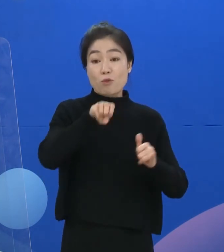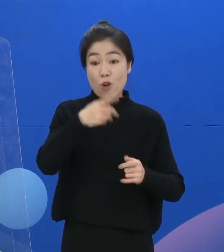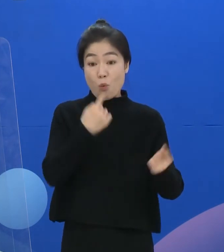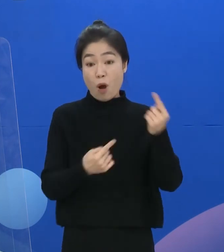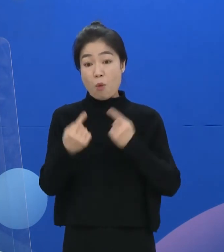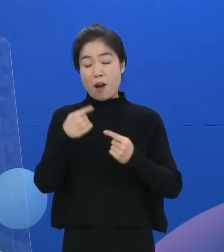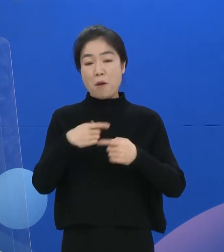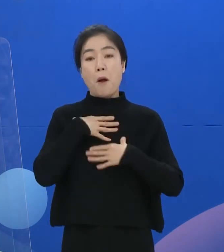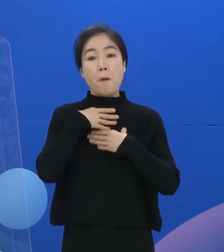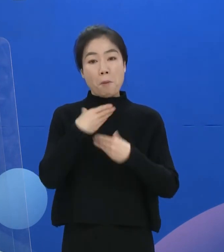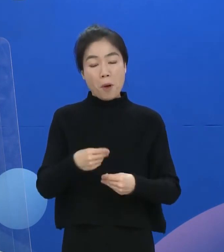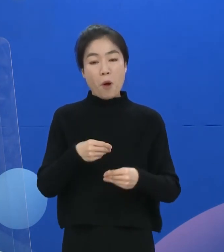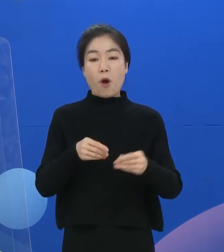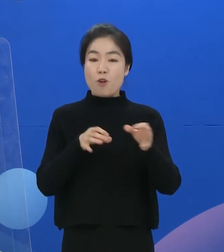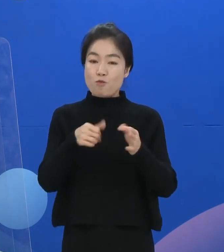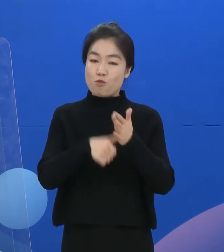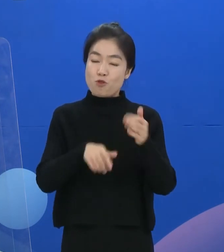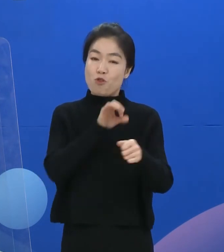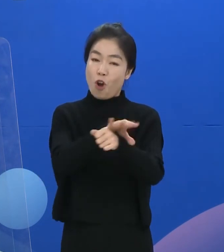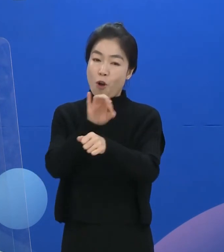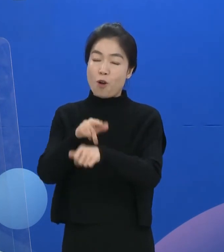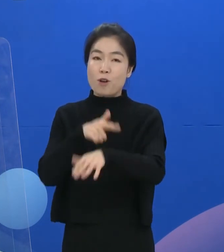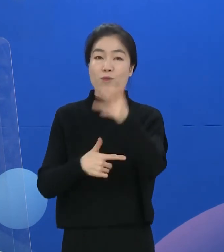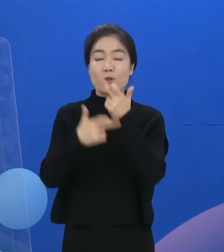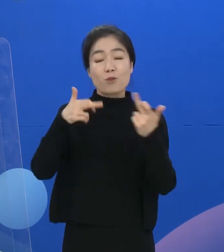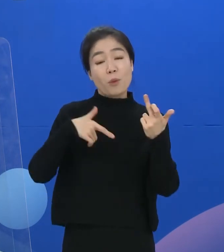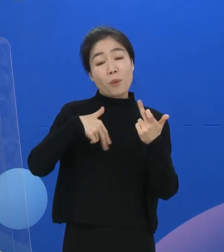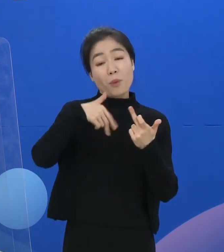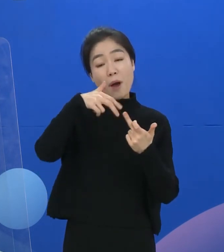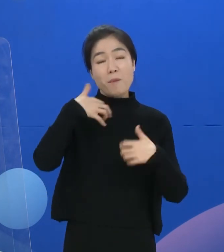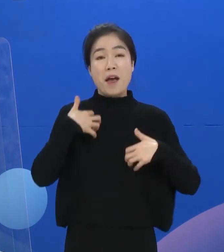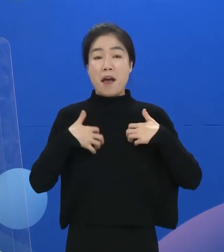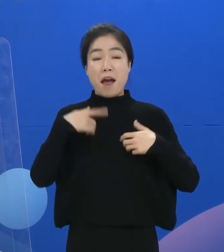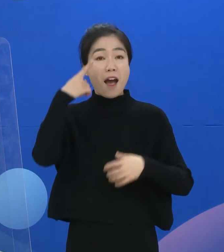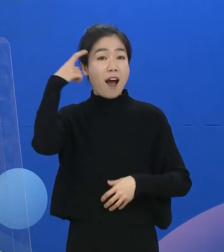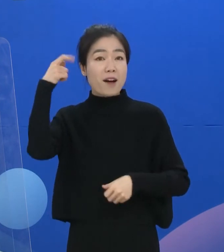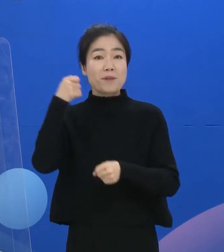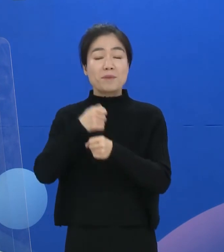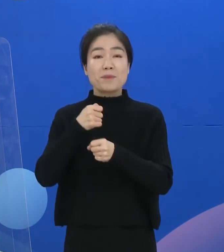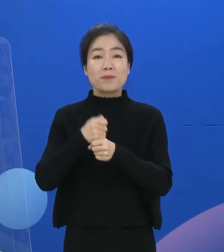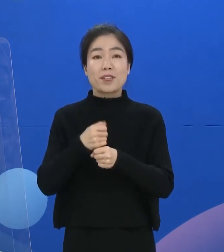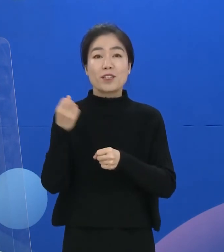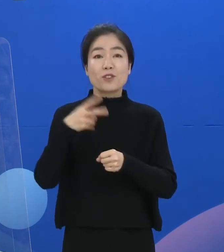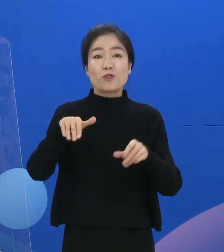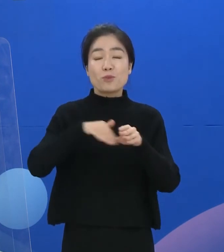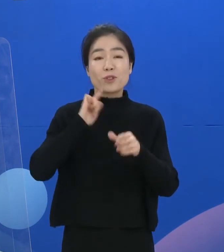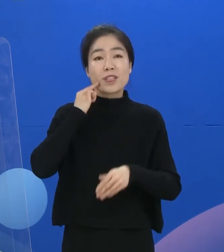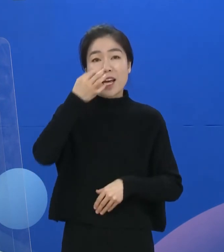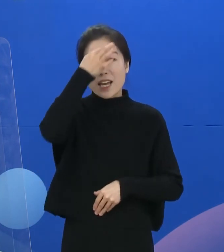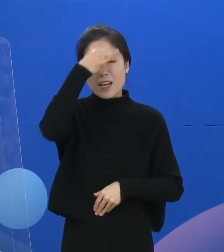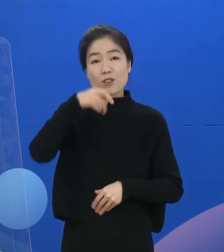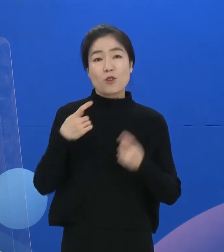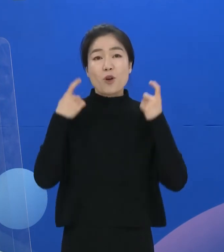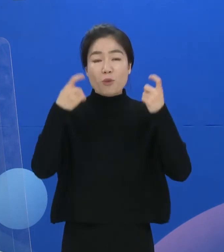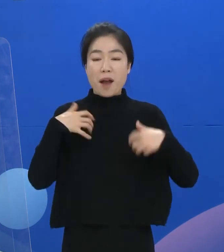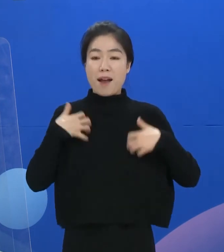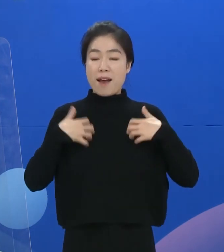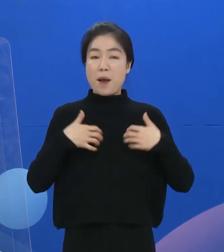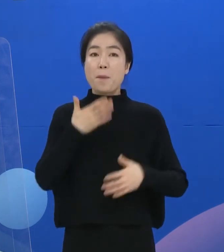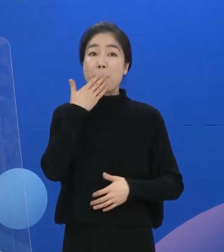선수 때는 우리 시민들은 물론 지인들이 광주에 와서 편하게 쇼핑도 하고